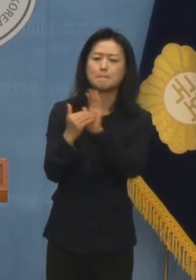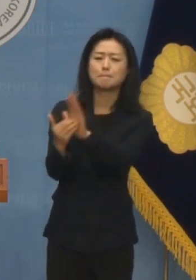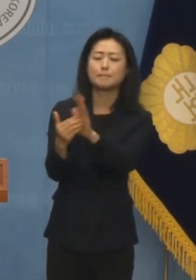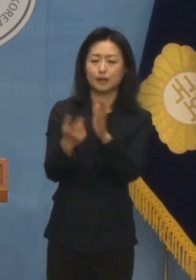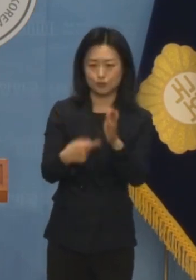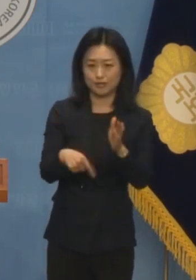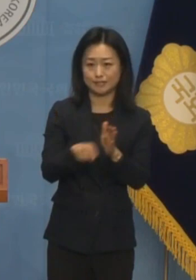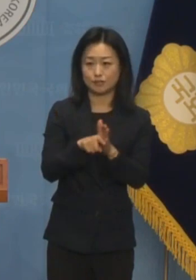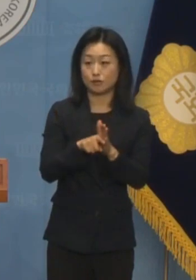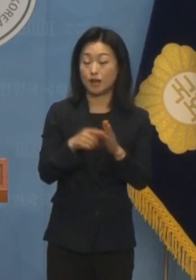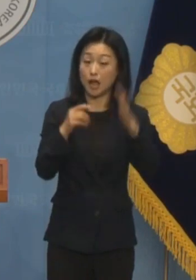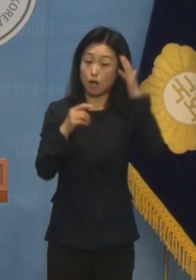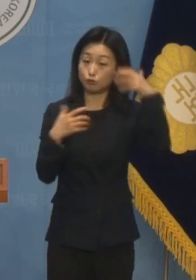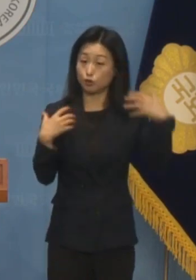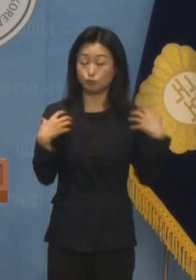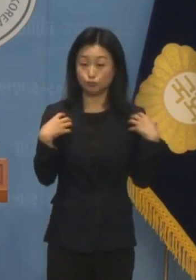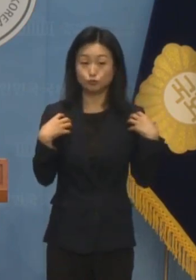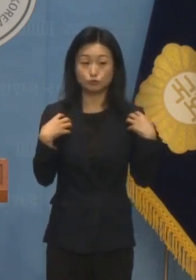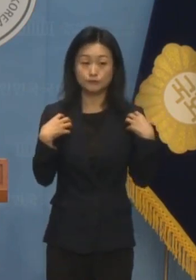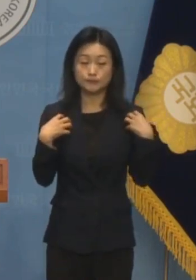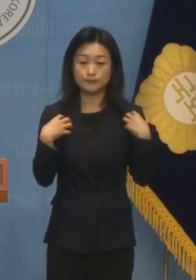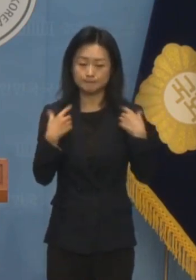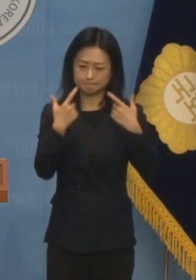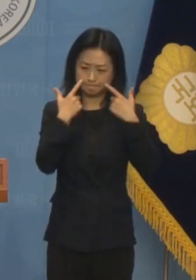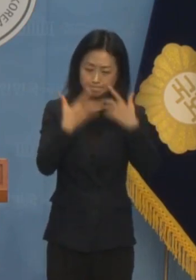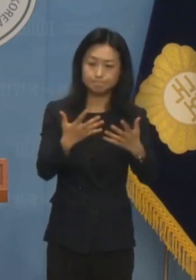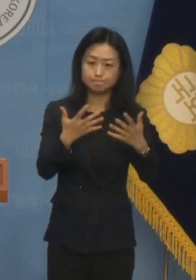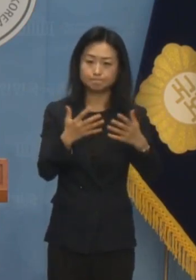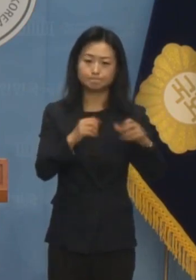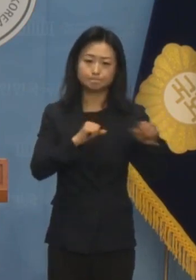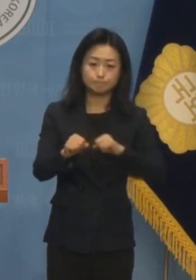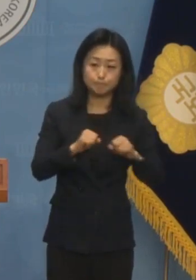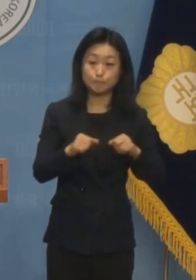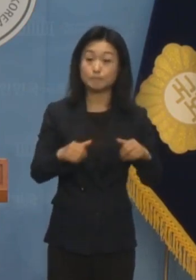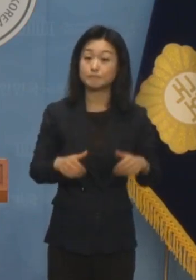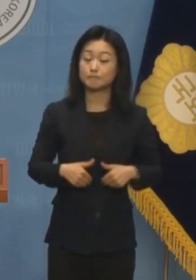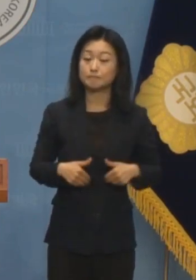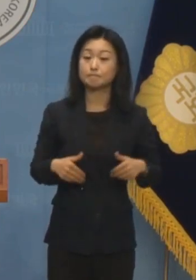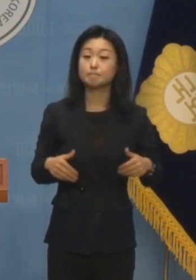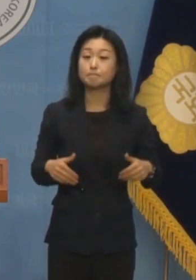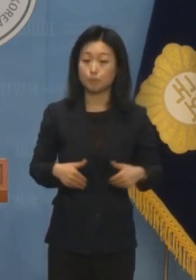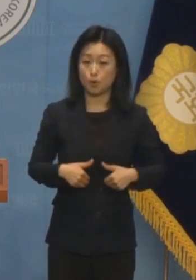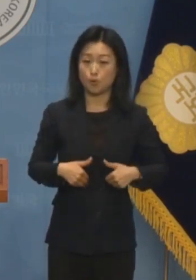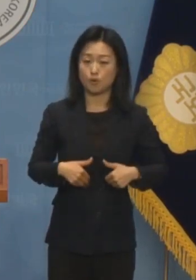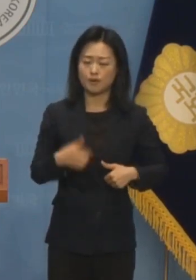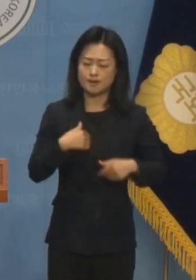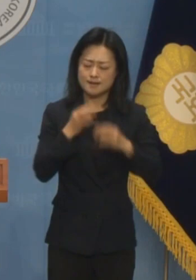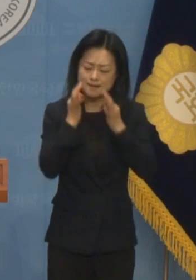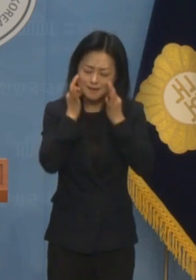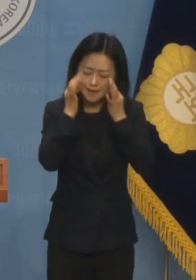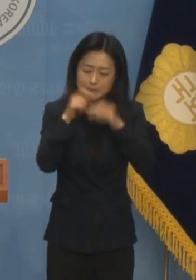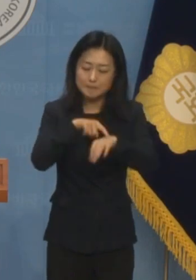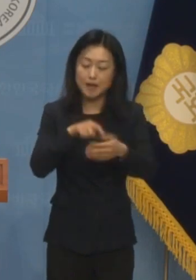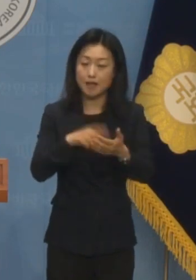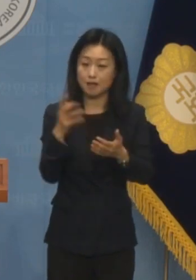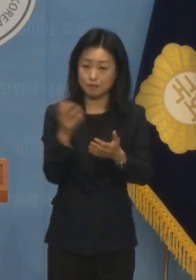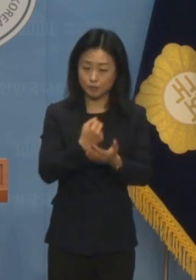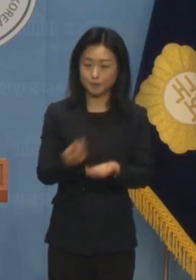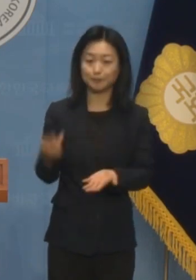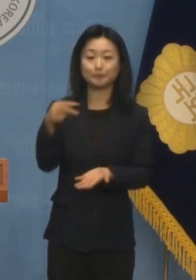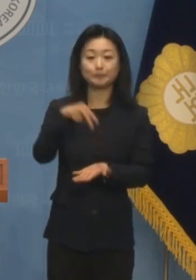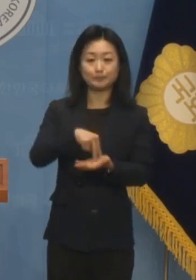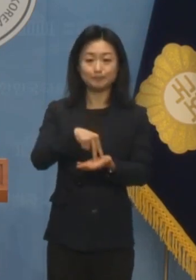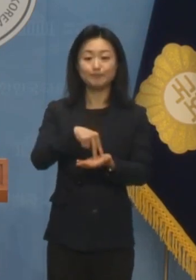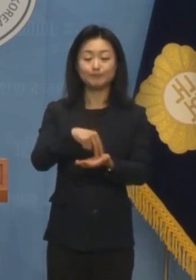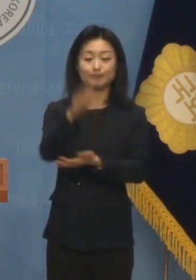위해서 우리 정부가 더욱더 강하게 막는 활동을 해야 된다라고 하는 절박한 심정으로 어 오늘